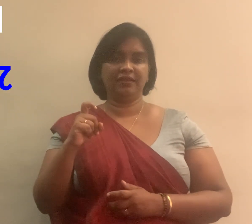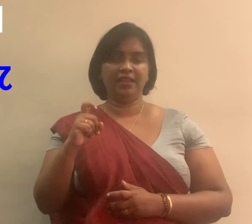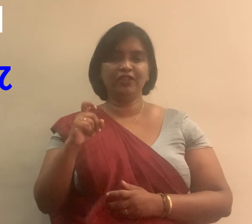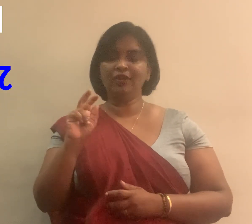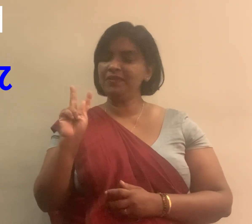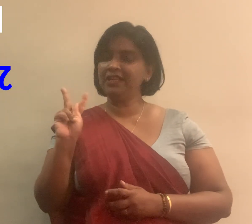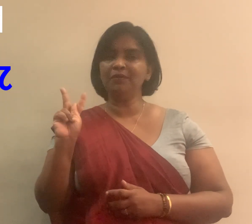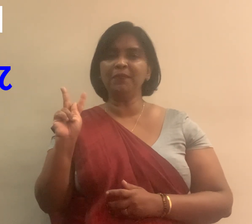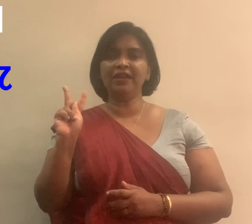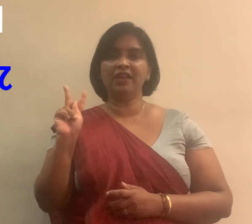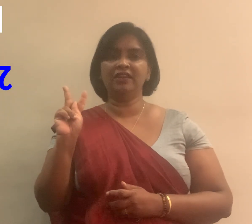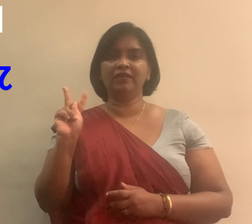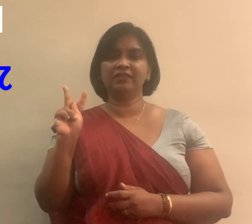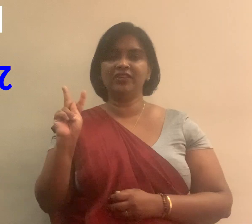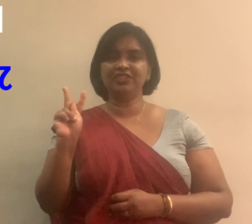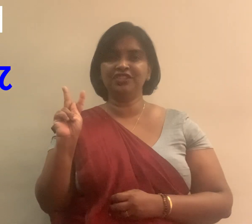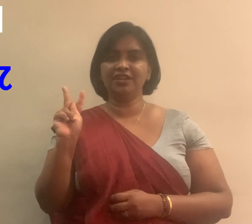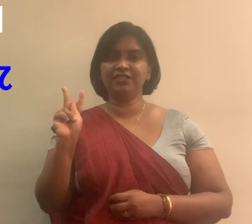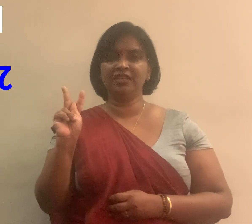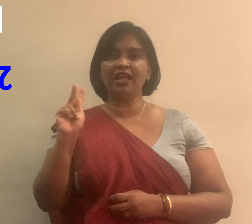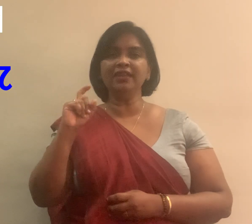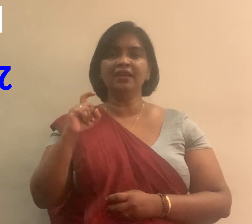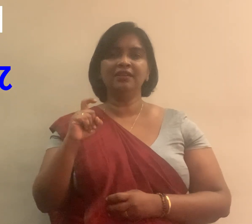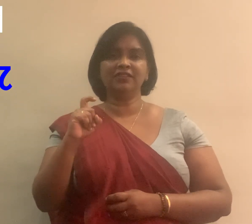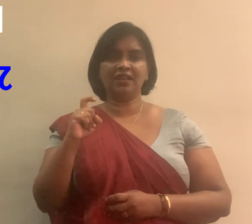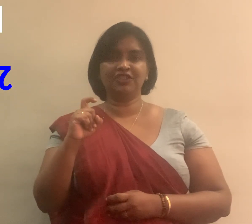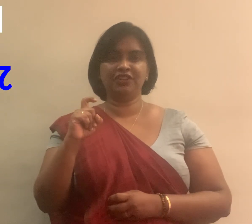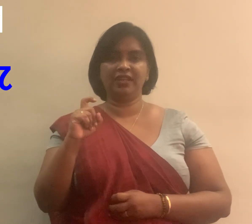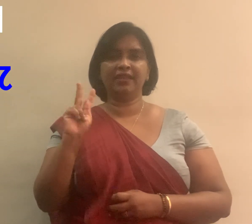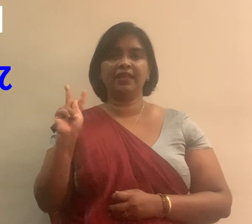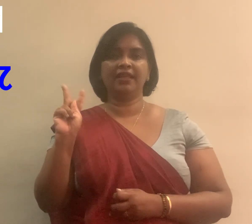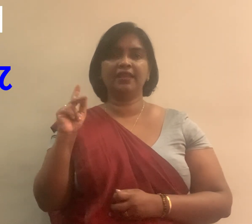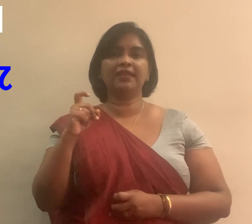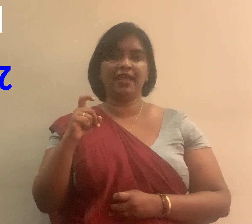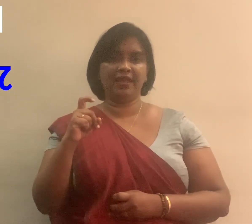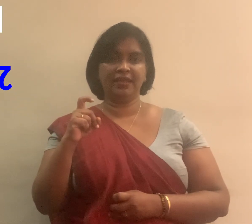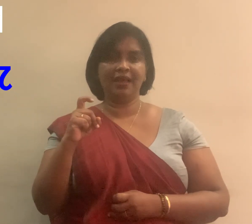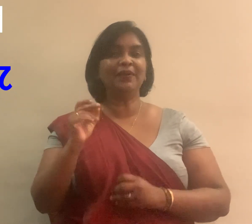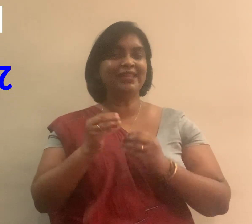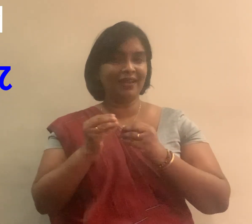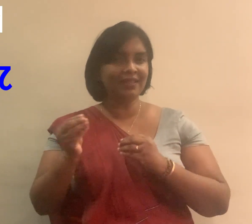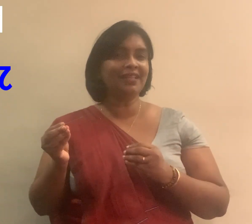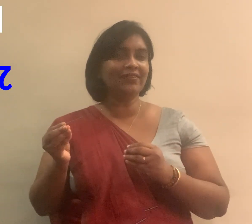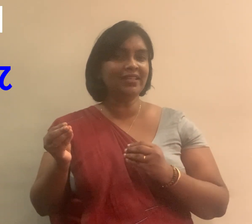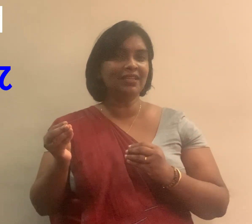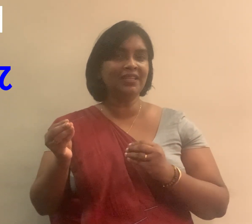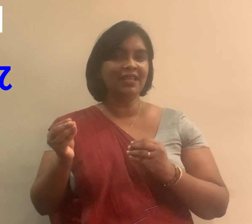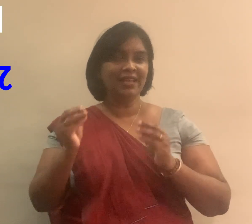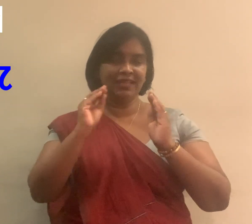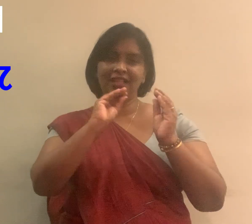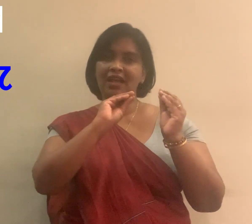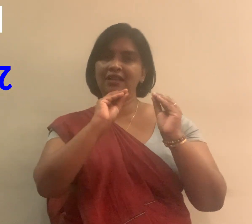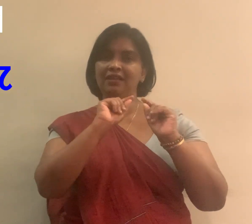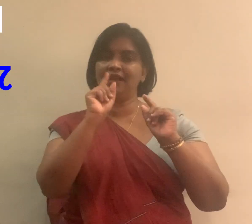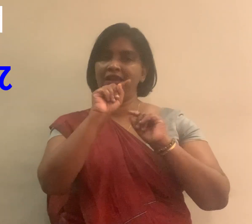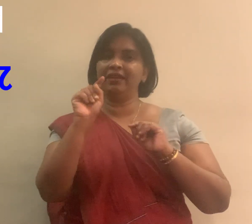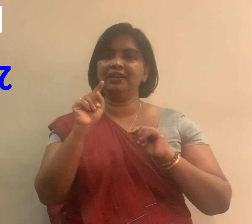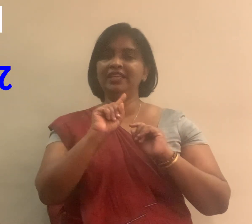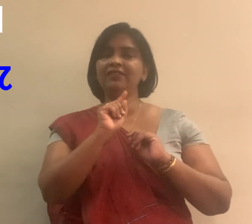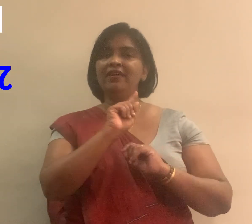එතකොට අපි දෙකම පෙන්වන්න වෙනවා. ව්‍යංජන අක්ෂරයයි ස්වර අක්ෂරයයි. කෑ. අපි ලියන්නේ ඒ විදිහටනේ නේද? අල් කයන්න ලියනවා,